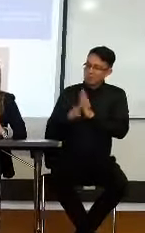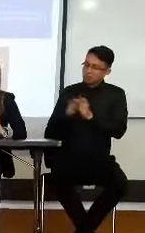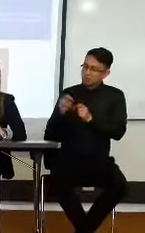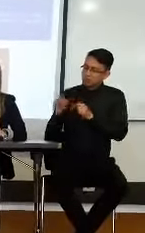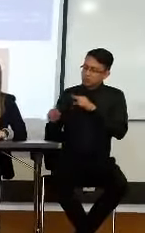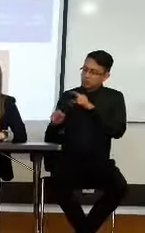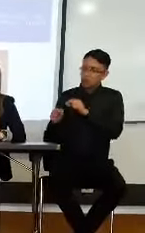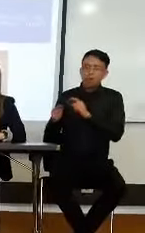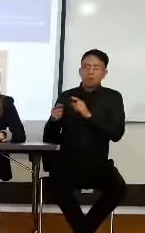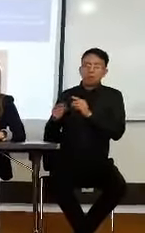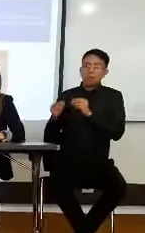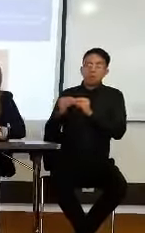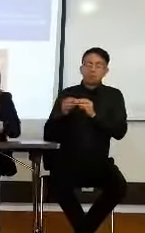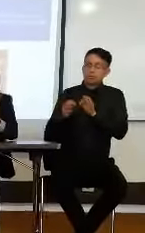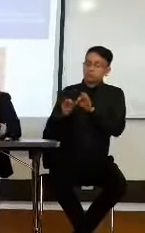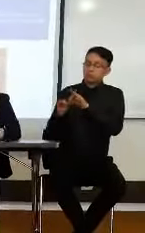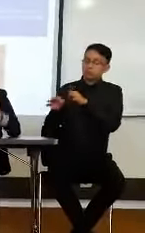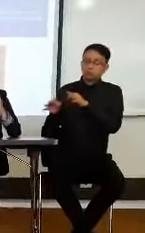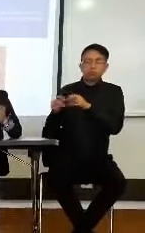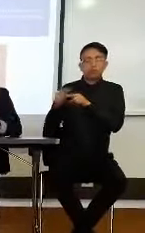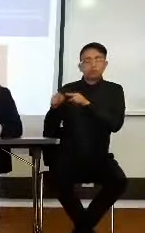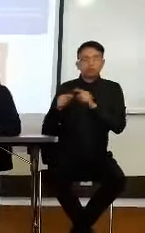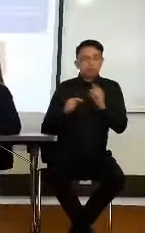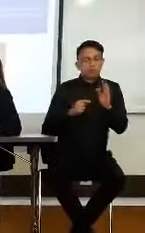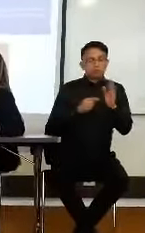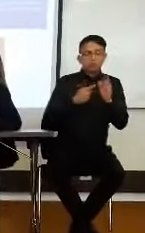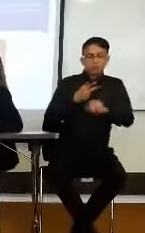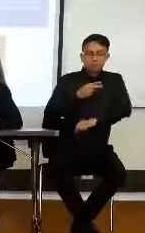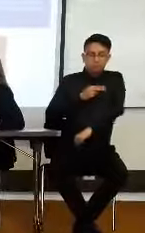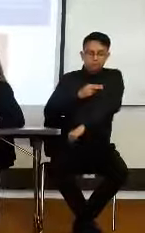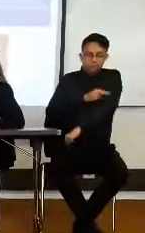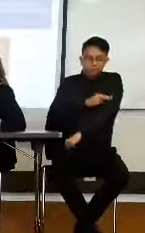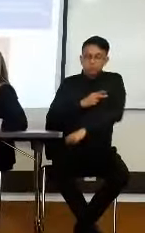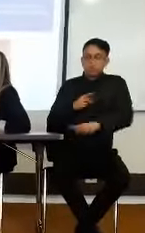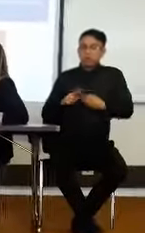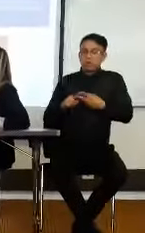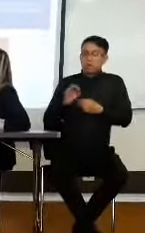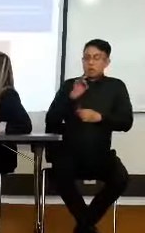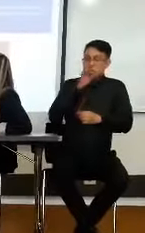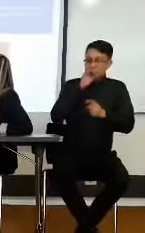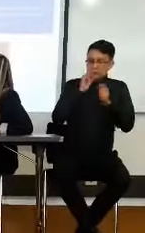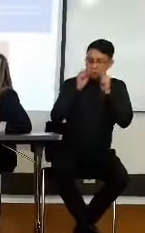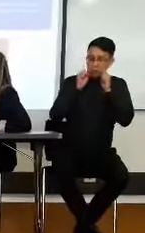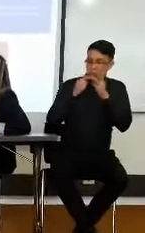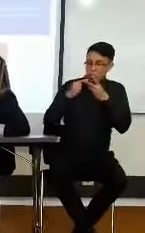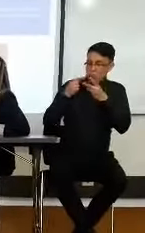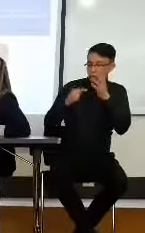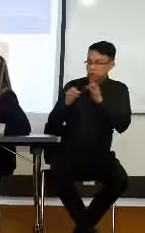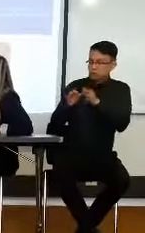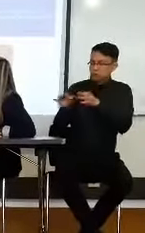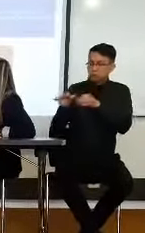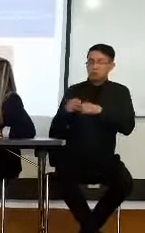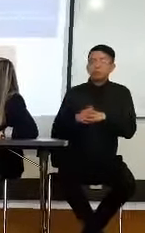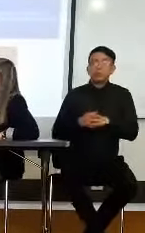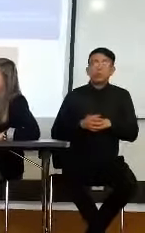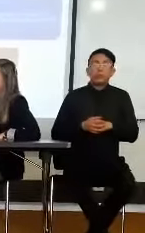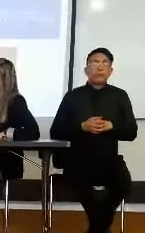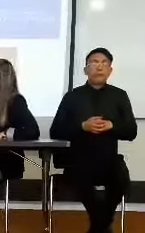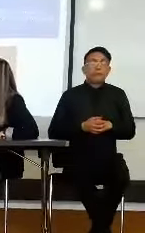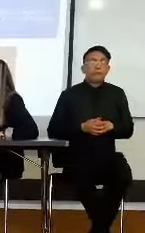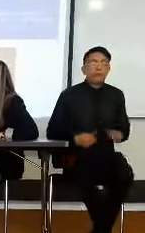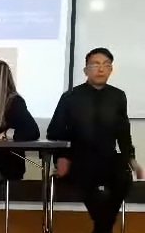las personas, al igual que con cualquier otro paciente que nos visite. No pondremos barreras administrativas o de otro tipo que dificulten